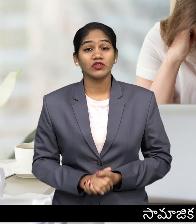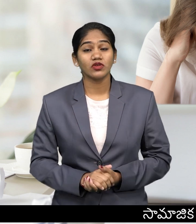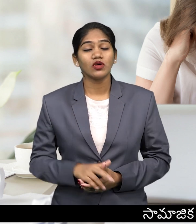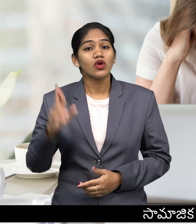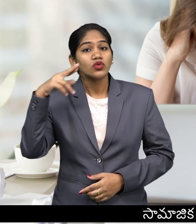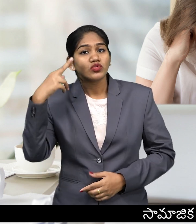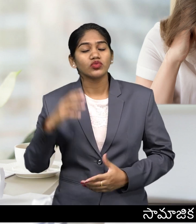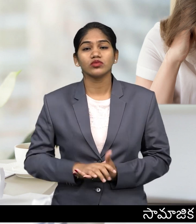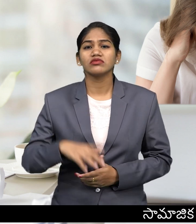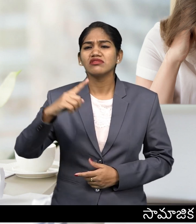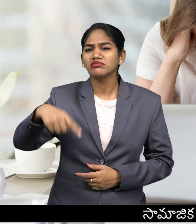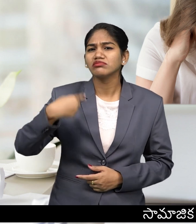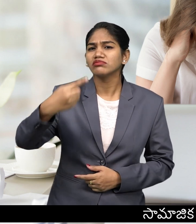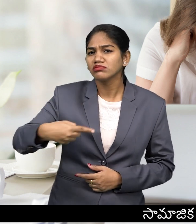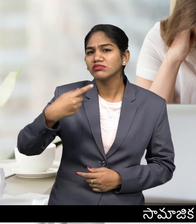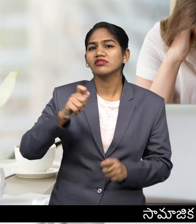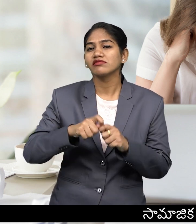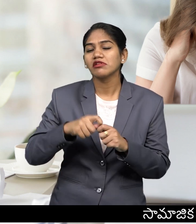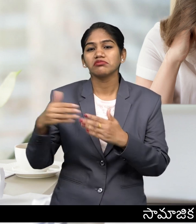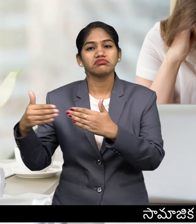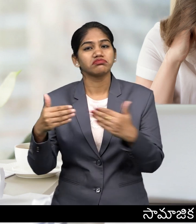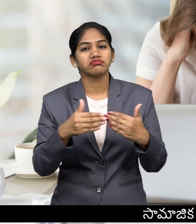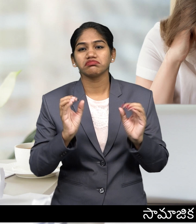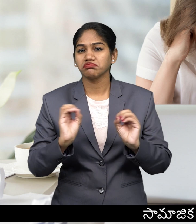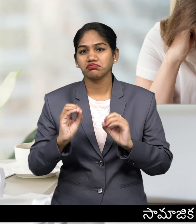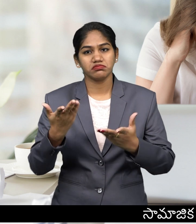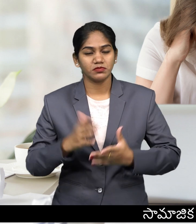సామాజిక పరస్పర చర్యలు లేవు.